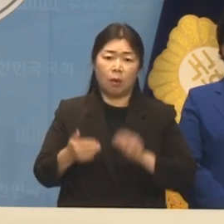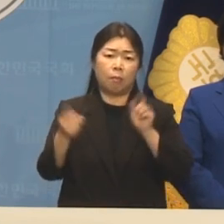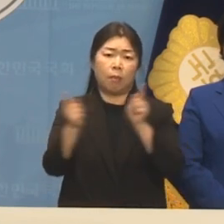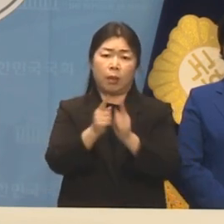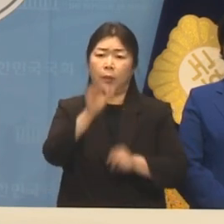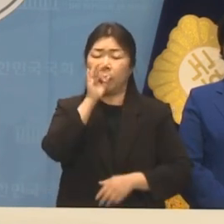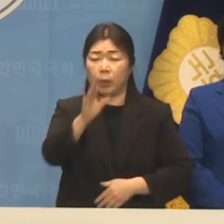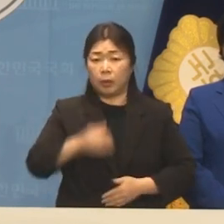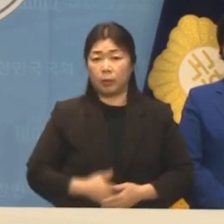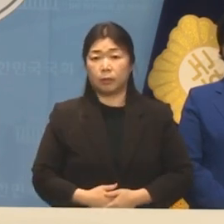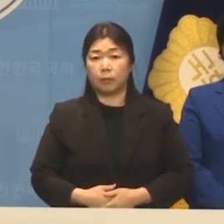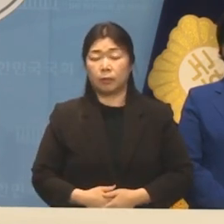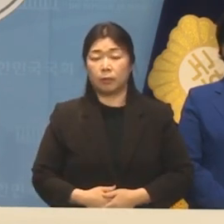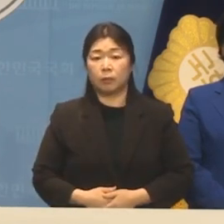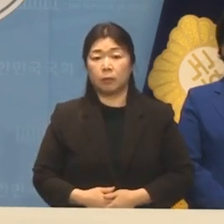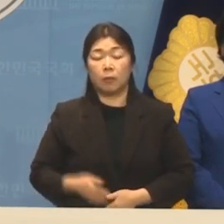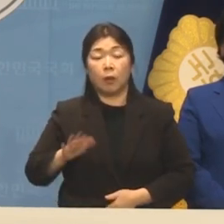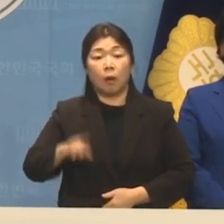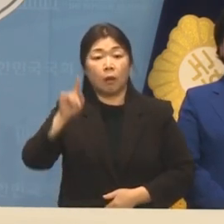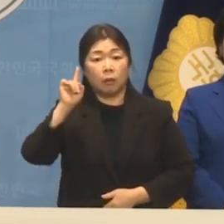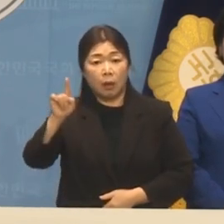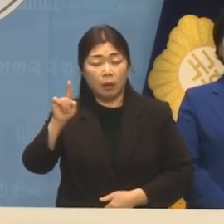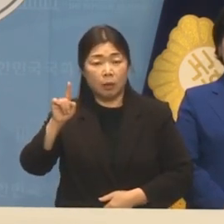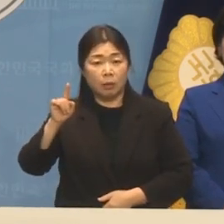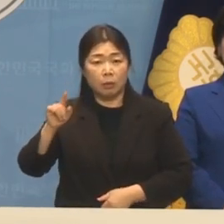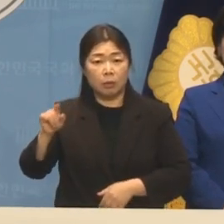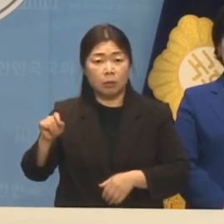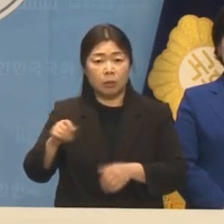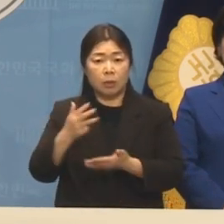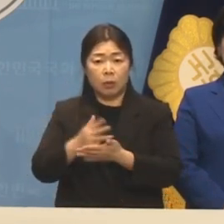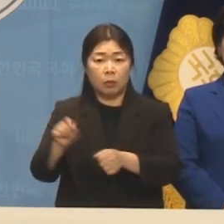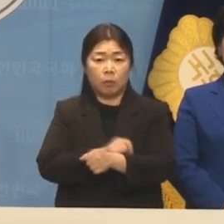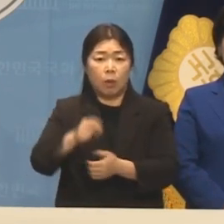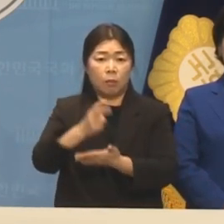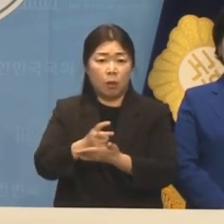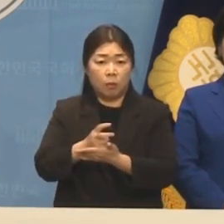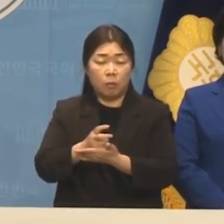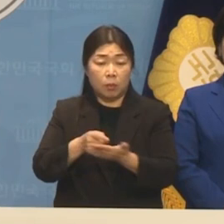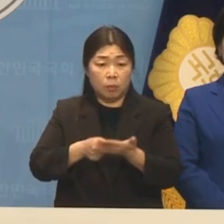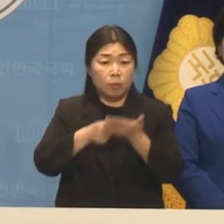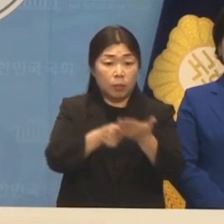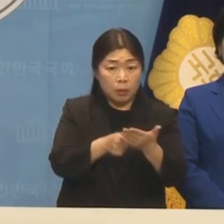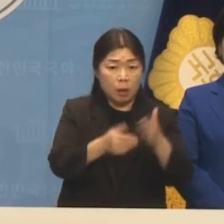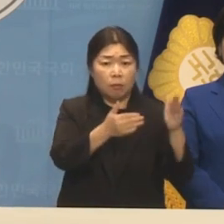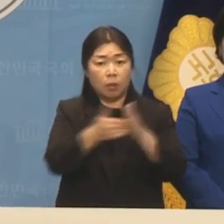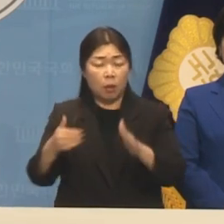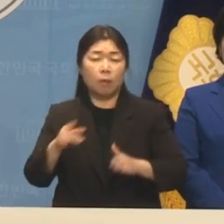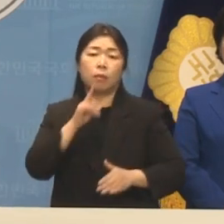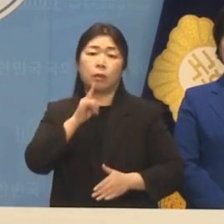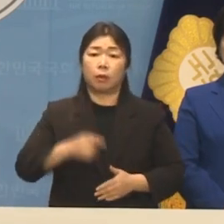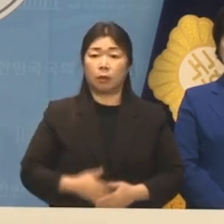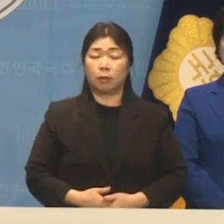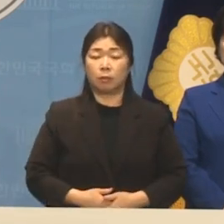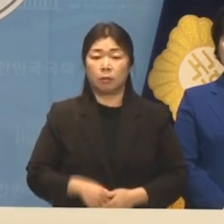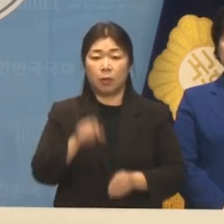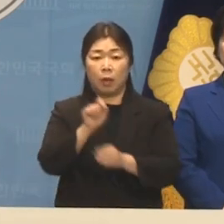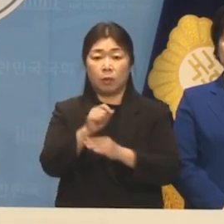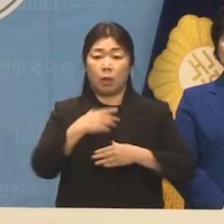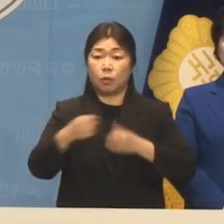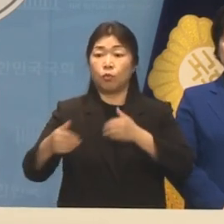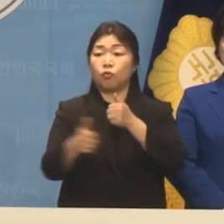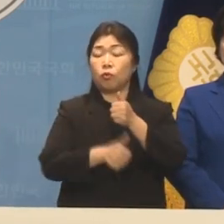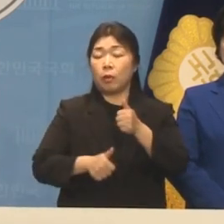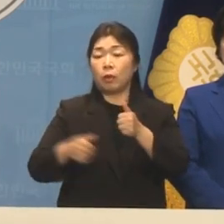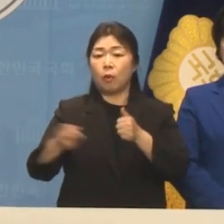거부권을 행사한다라는 언론 방송이 계속되고 있습니다. 이태원 특별법은 행안위와 본회의를 거치면서